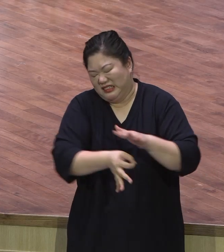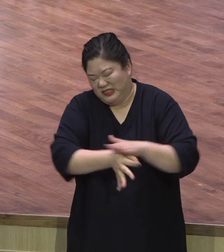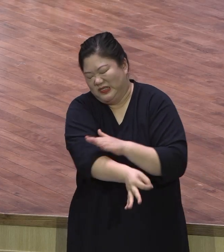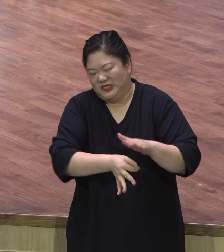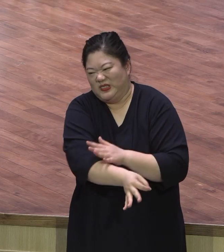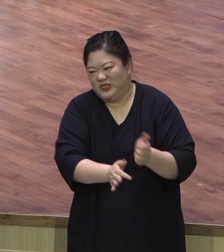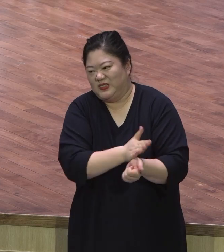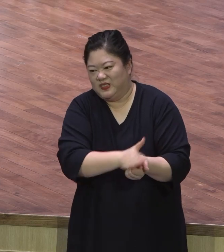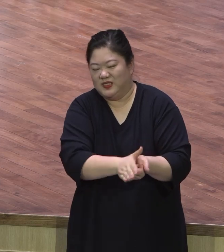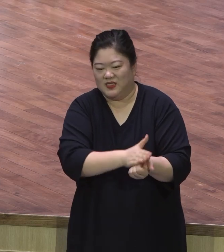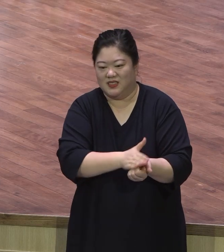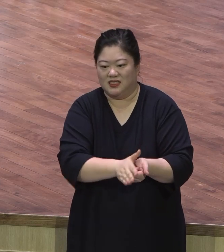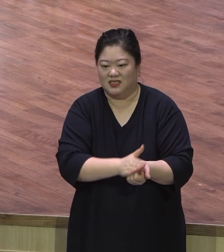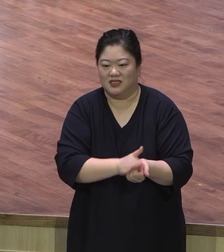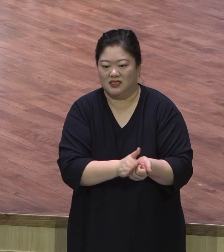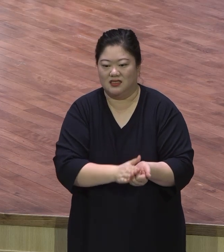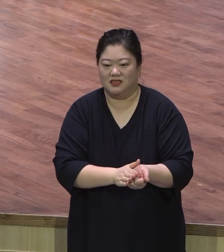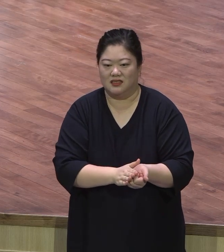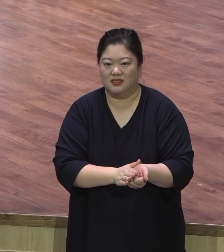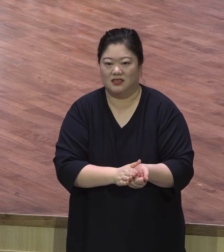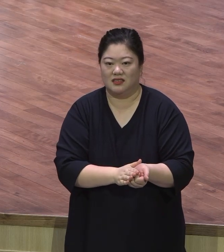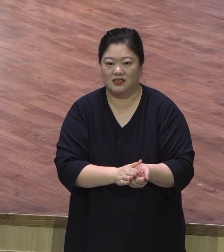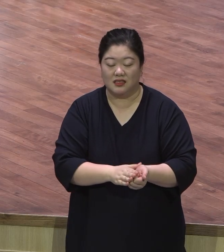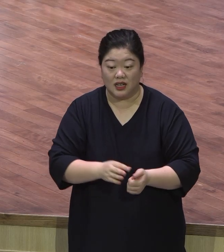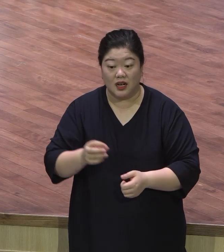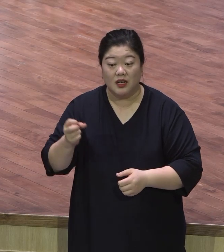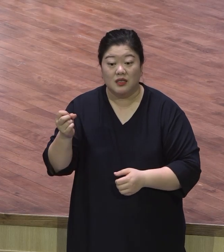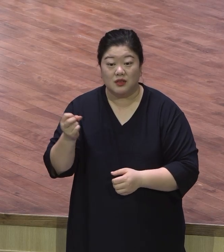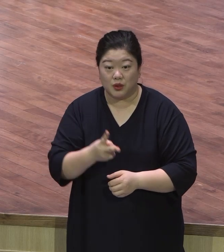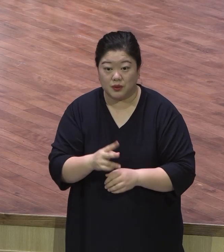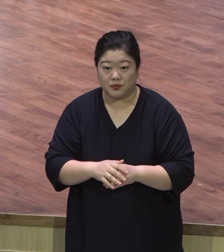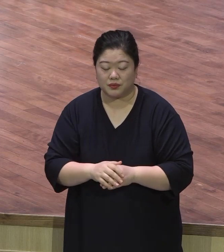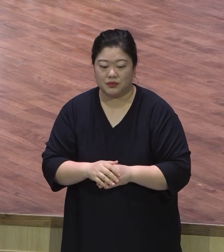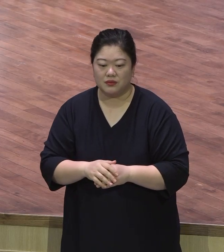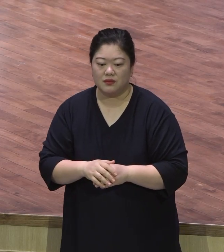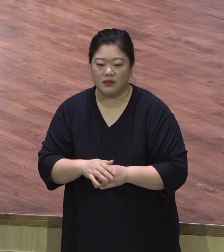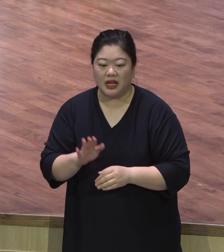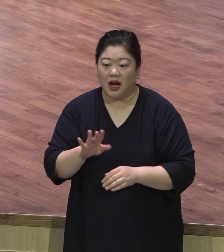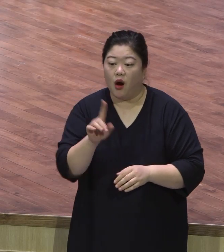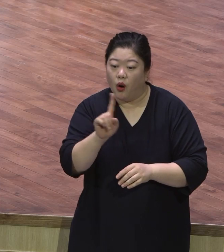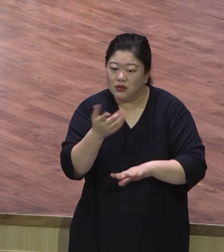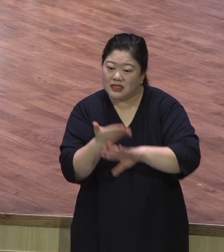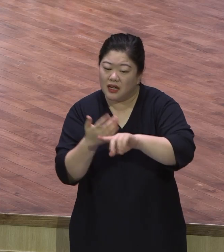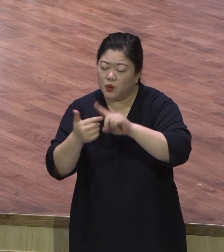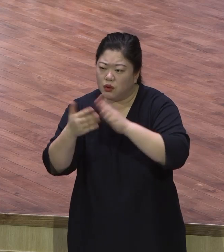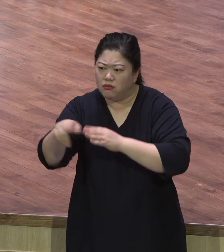왜 그렇게 안하느냐 가끔 회식시켜줬는데 돈이 좀 많이던데 그렇구나